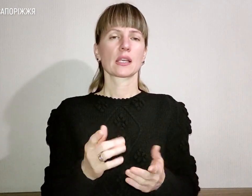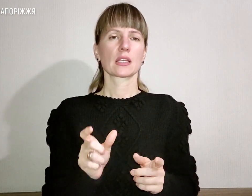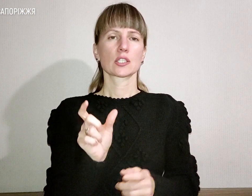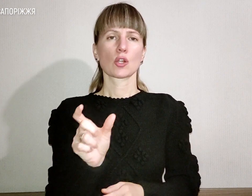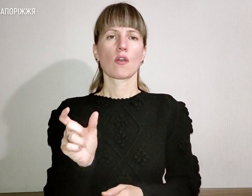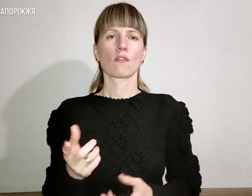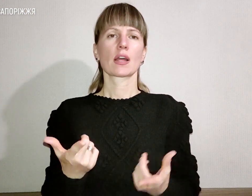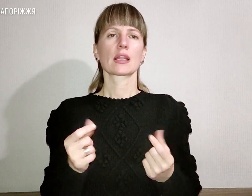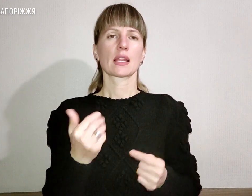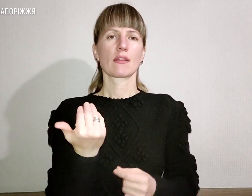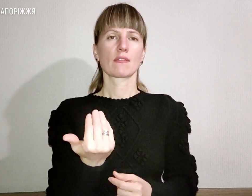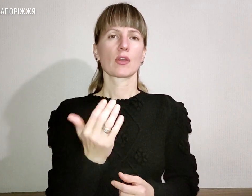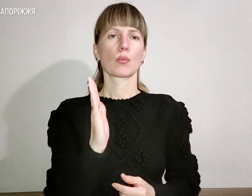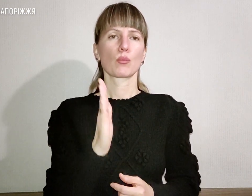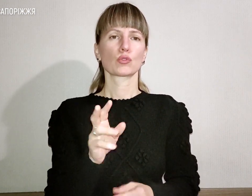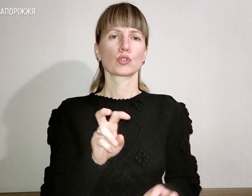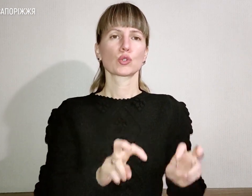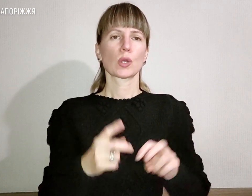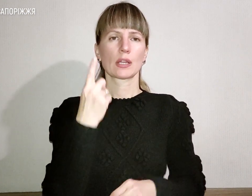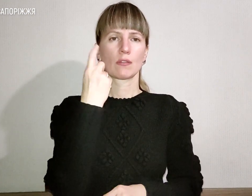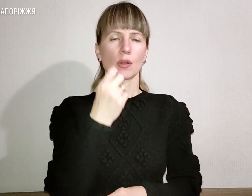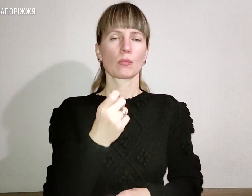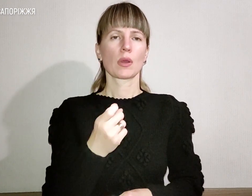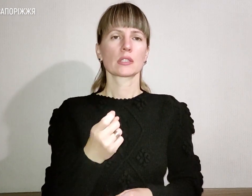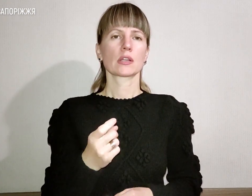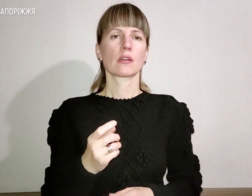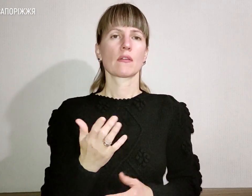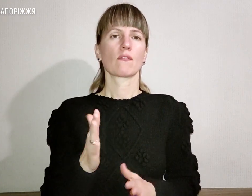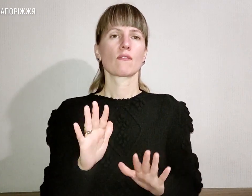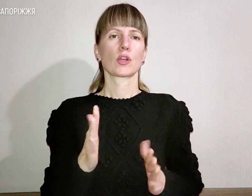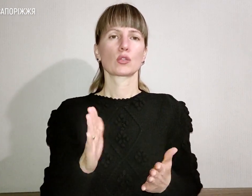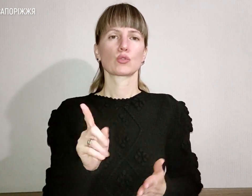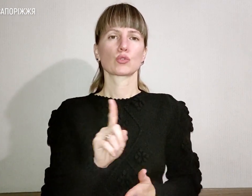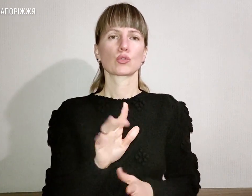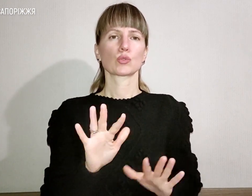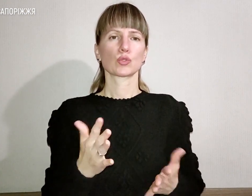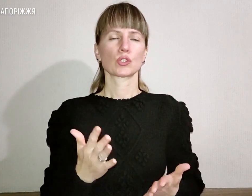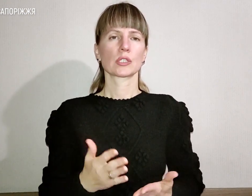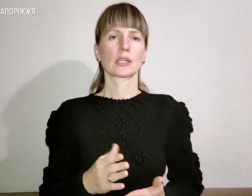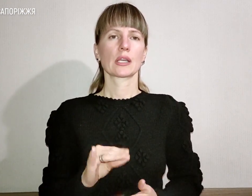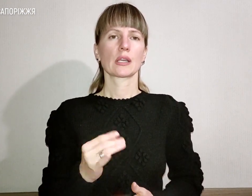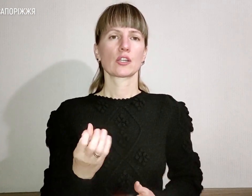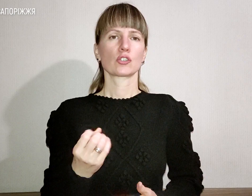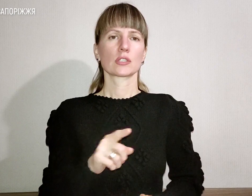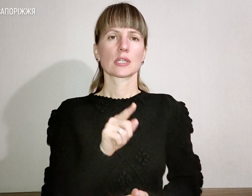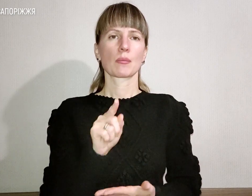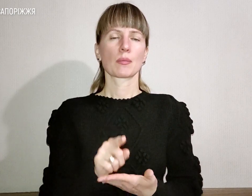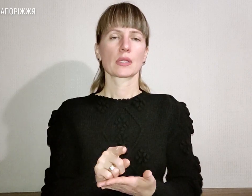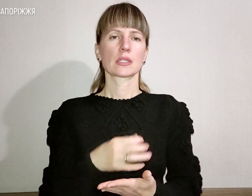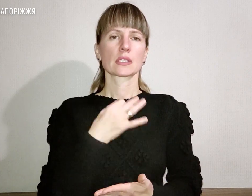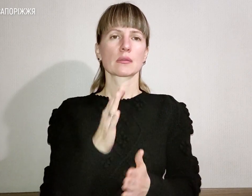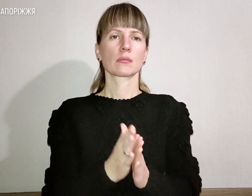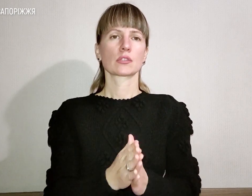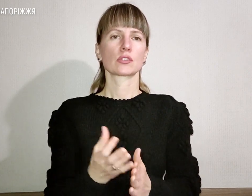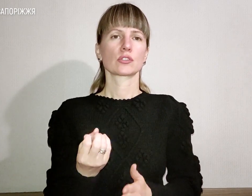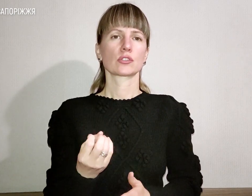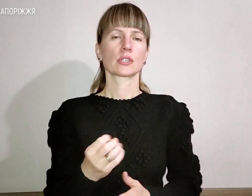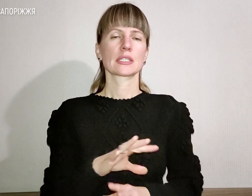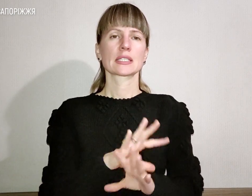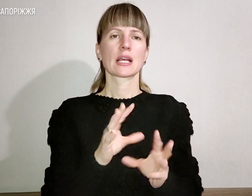ви знаєте, де ви будете шукати інформацію в разі чого. І останнє запитання, підкажіть, будь ласка, ще загалом лікарні,